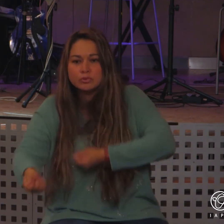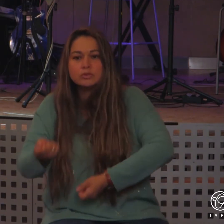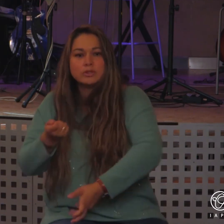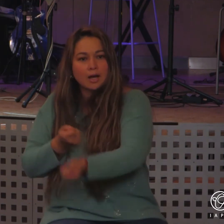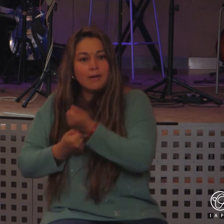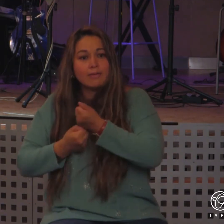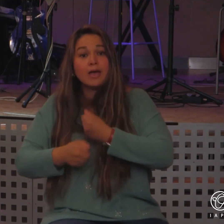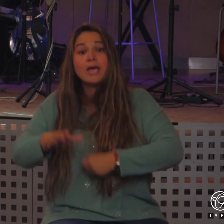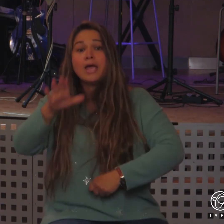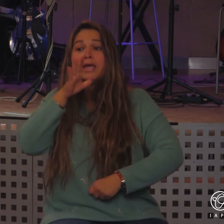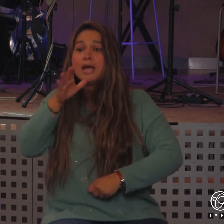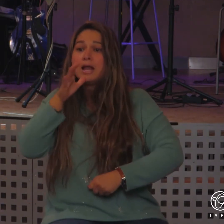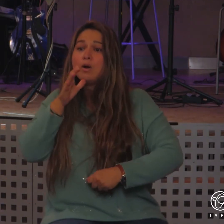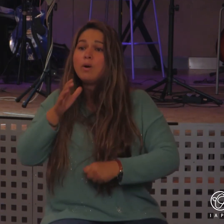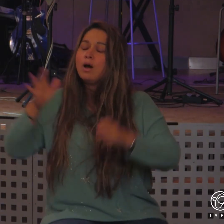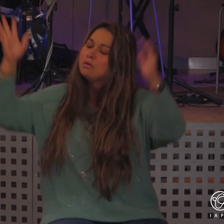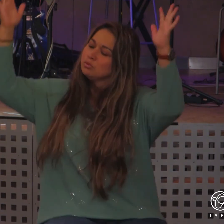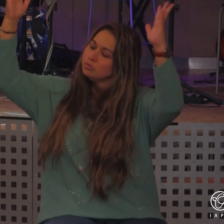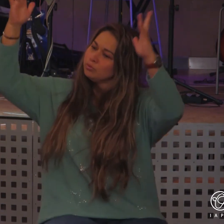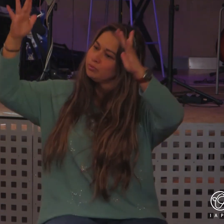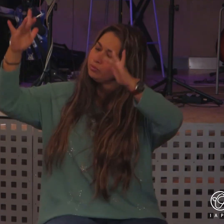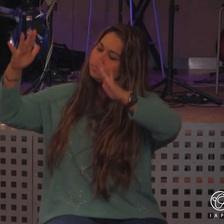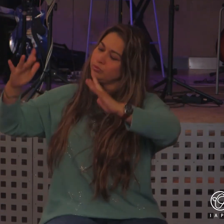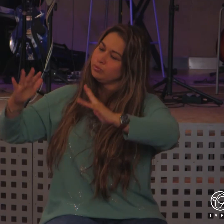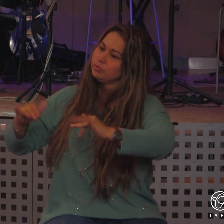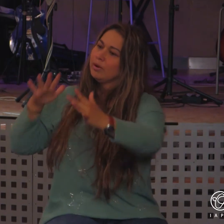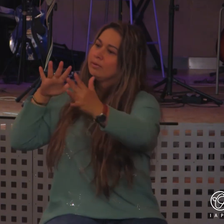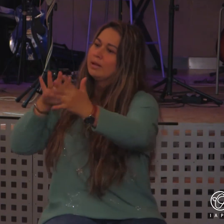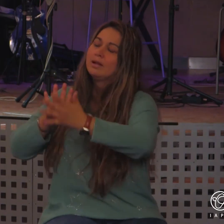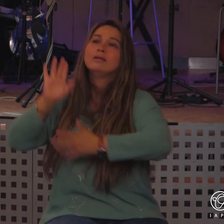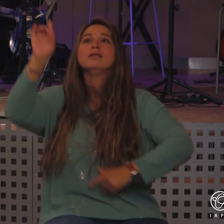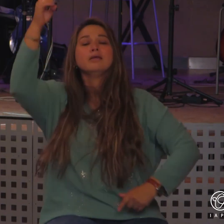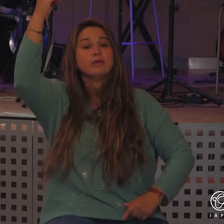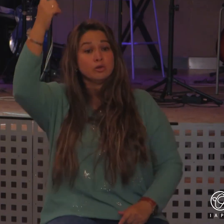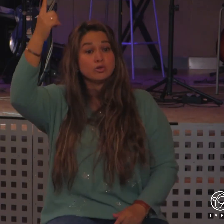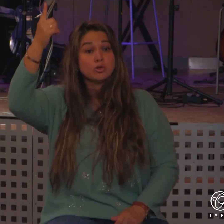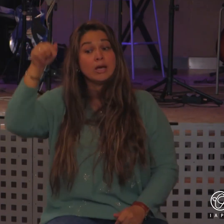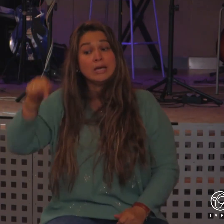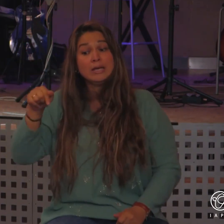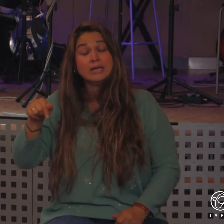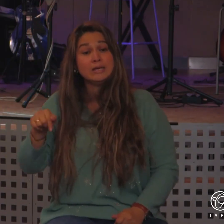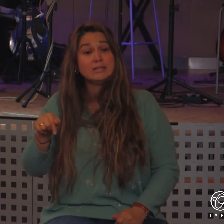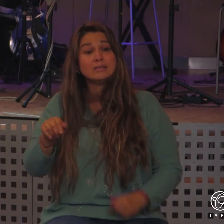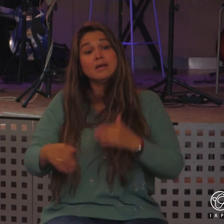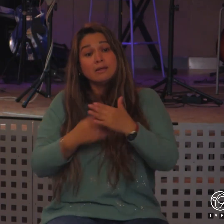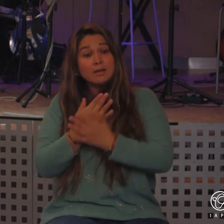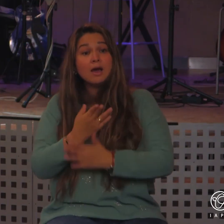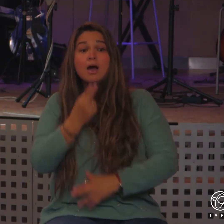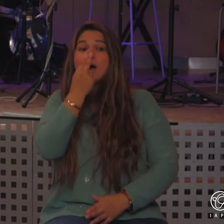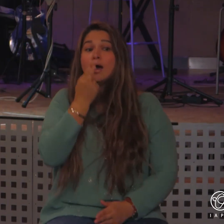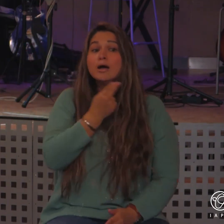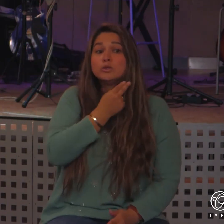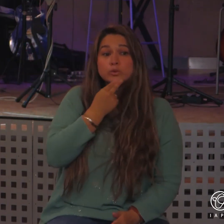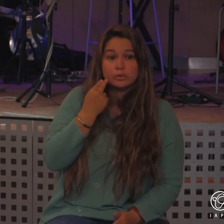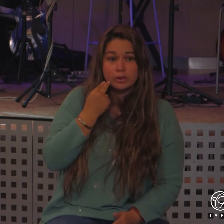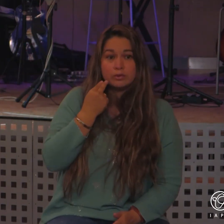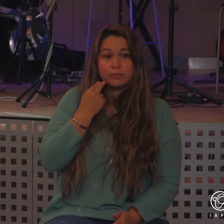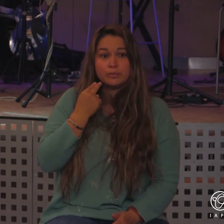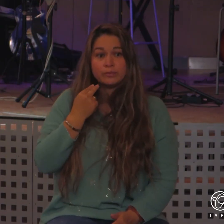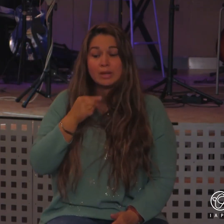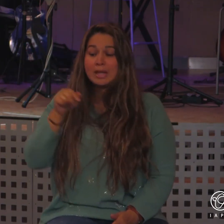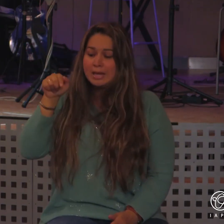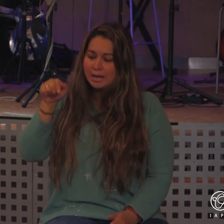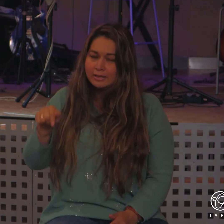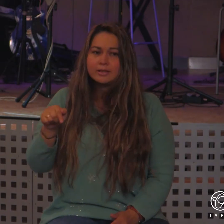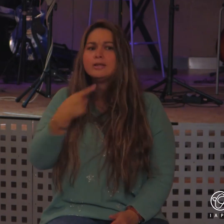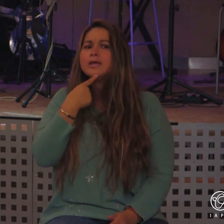la derramaron delante de Jehová. Y ayunaron aquel día. Y dijeron allí, contra Jehová